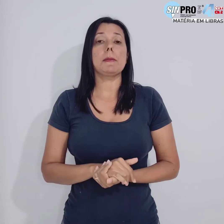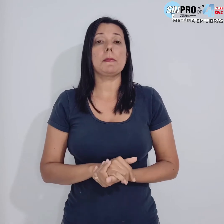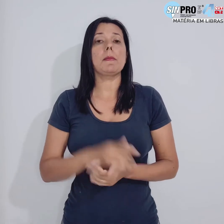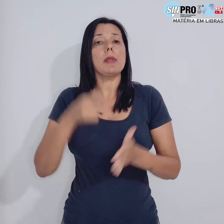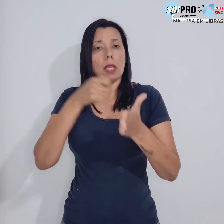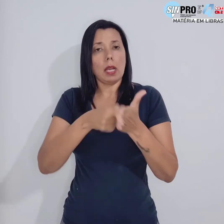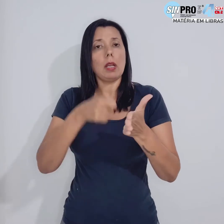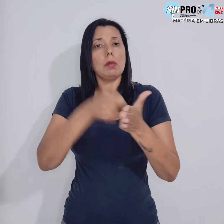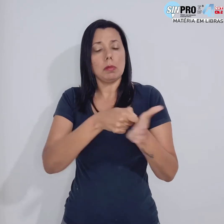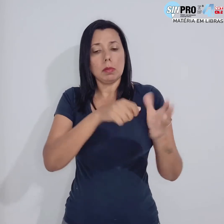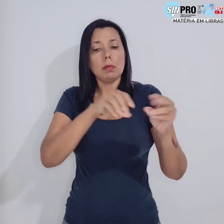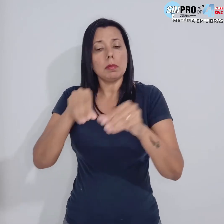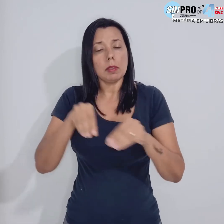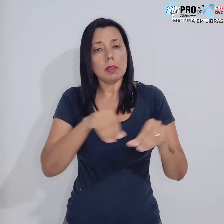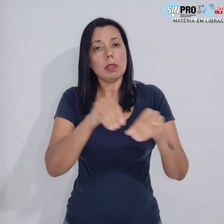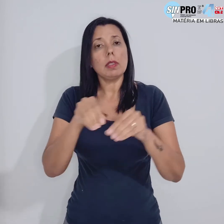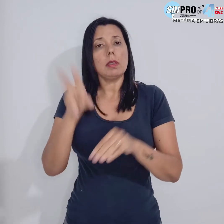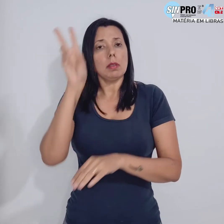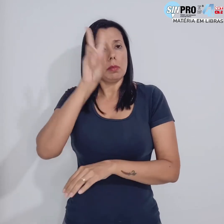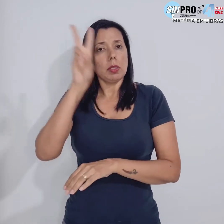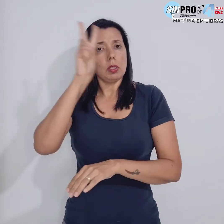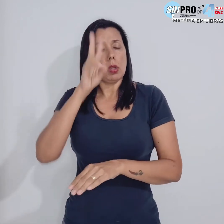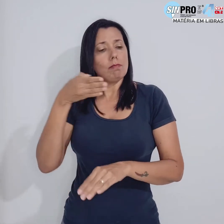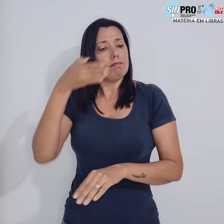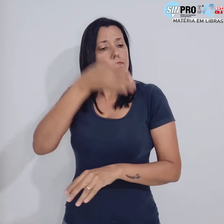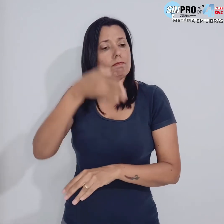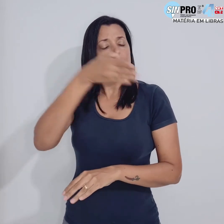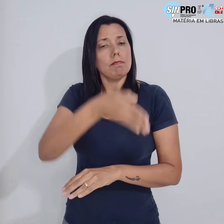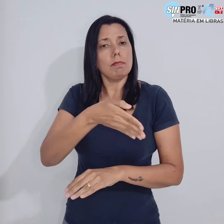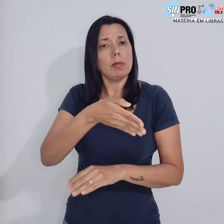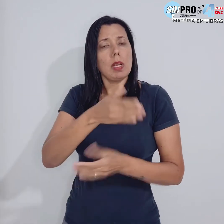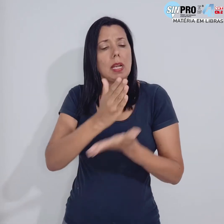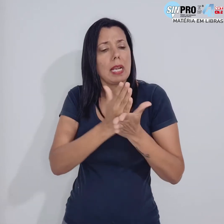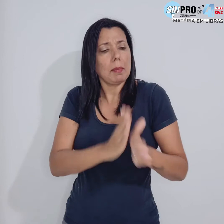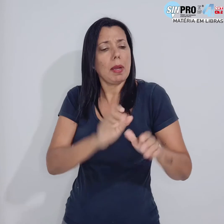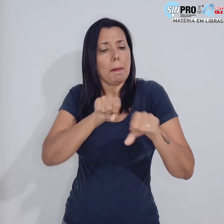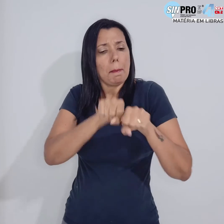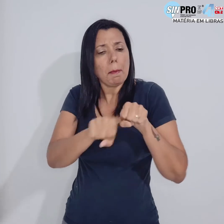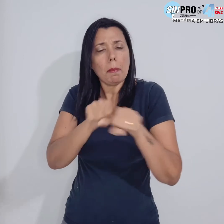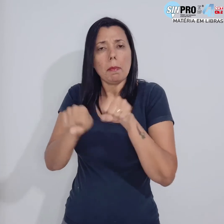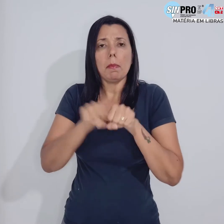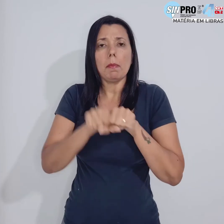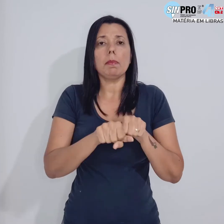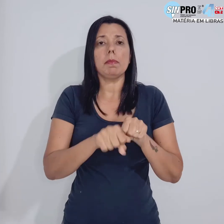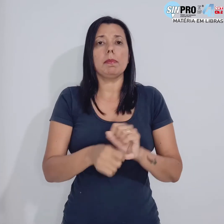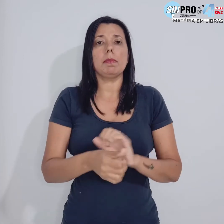A luta pela terra, uma história de invasões, massacres e extermínios.